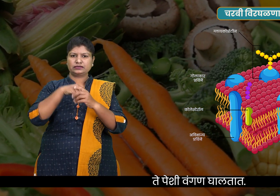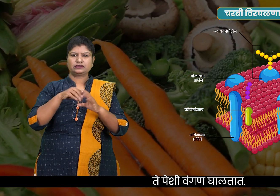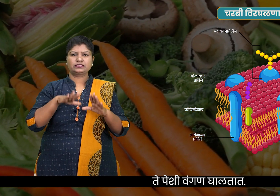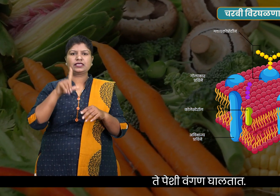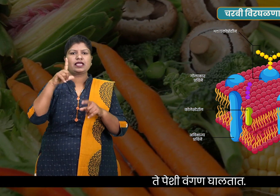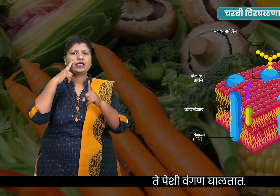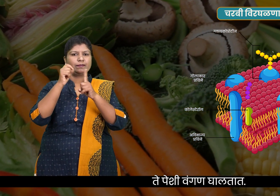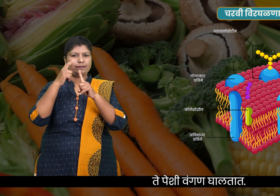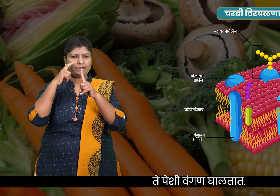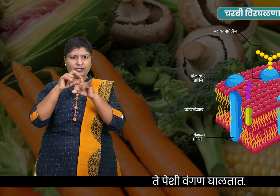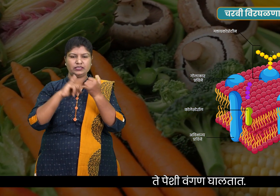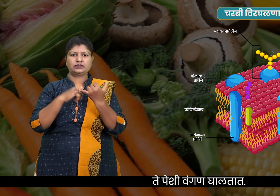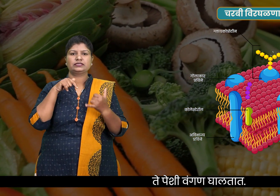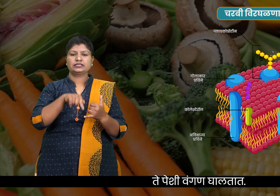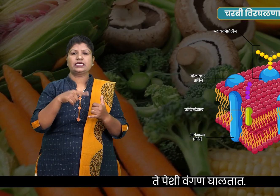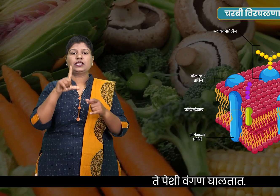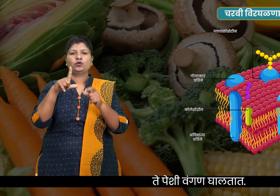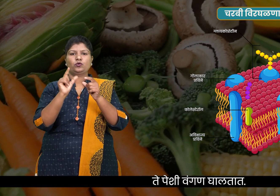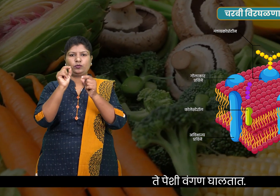ते पेशी वंगण घालतात.